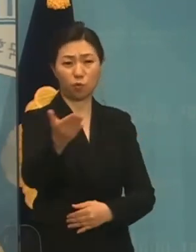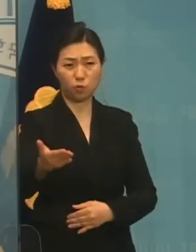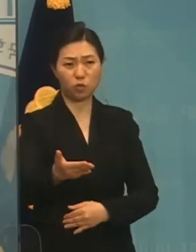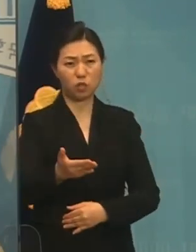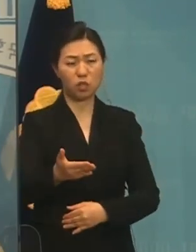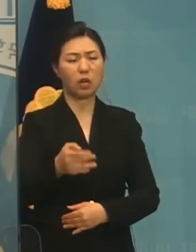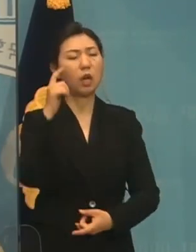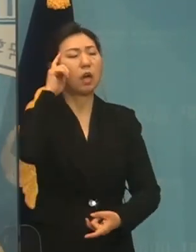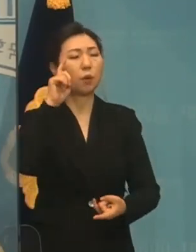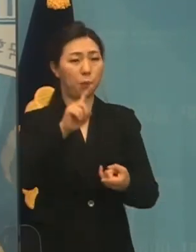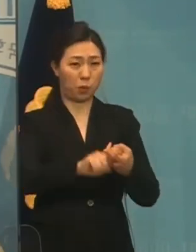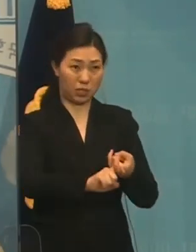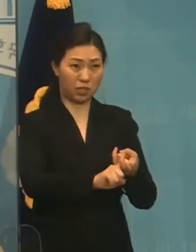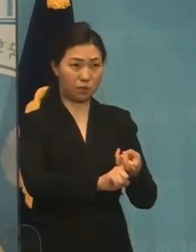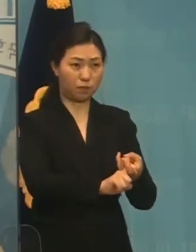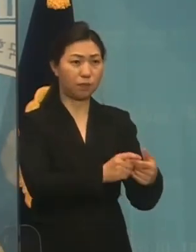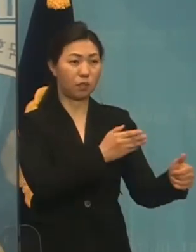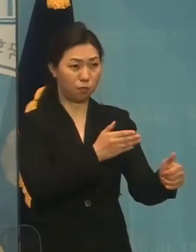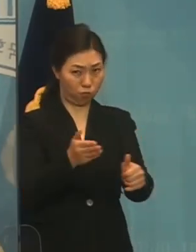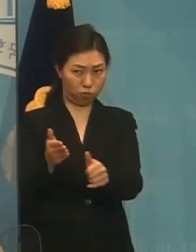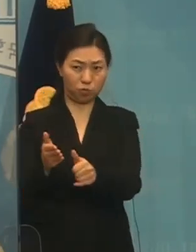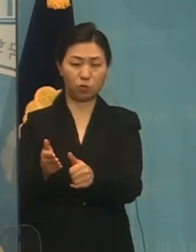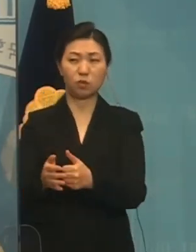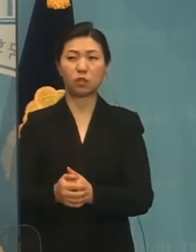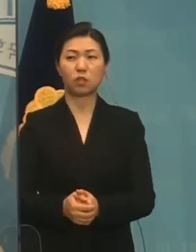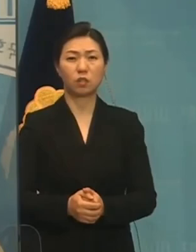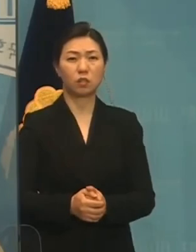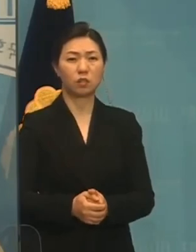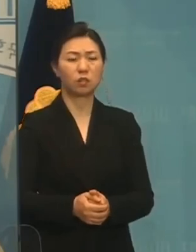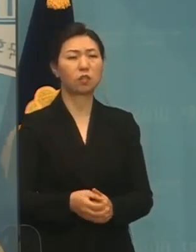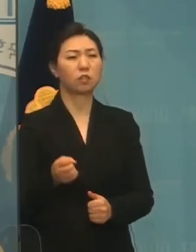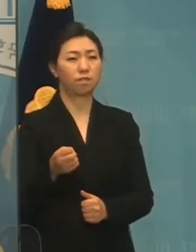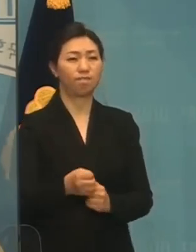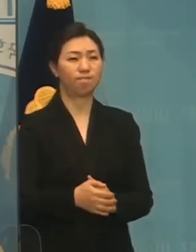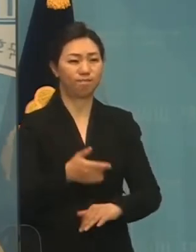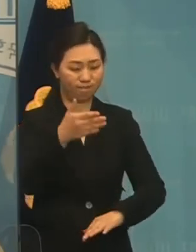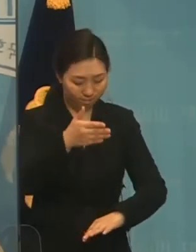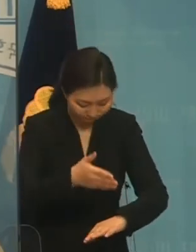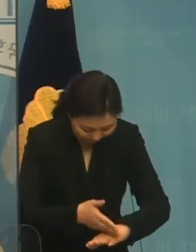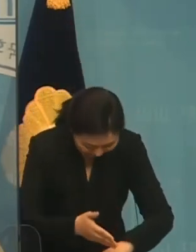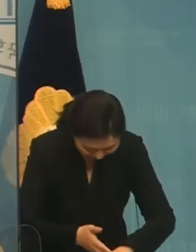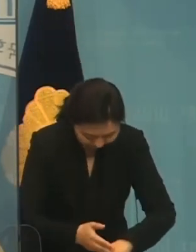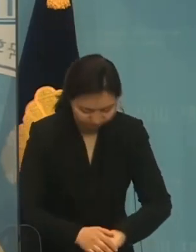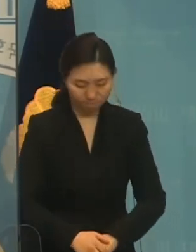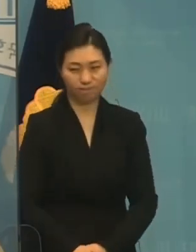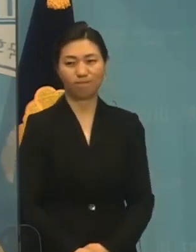이 자리에 빌어서 요청드리는 바입니다. 감사합니다.